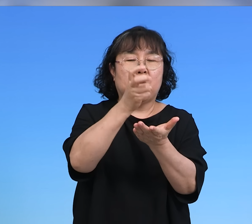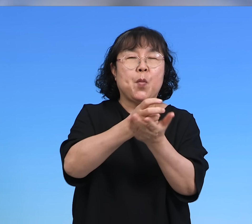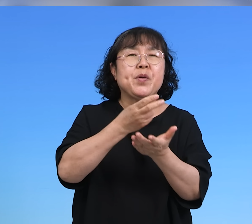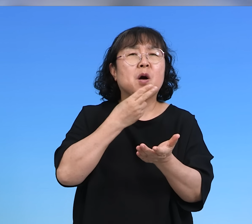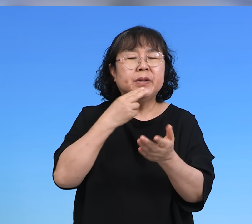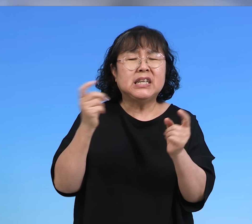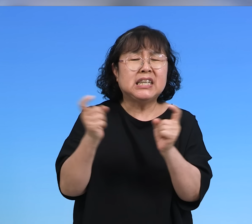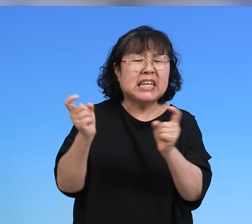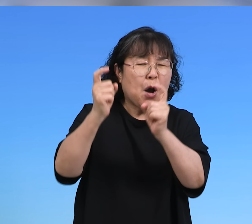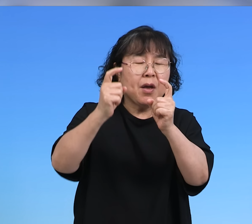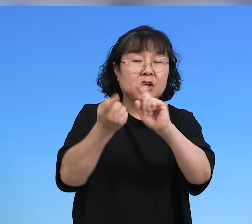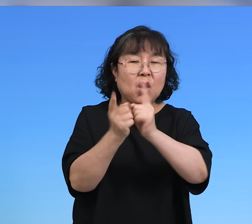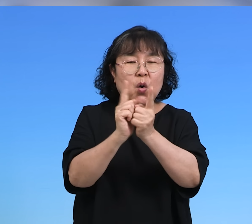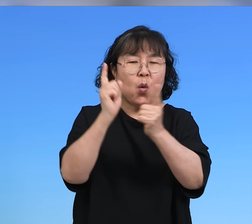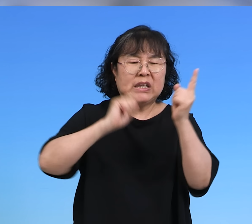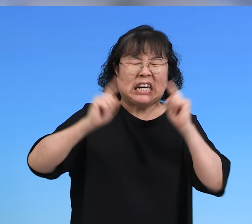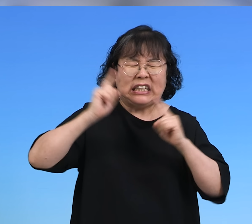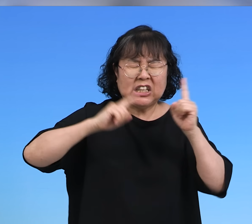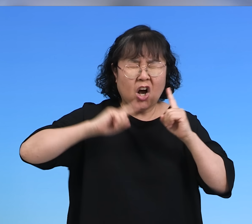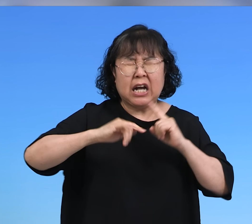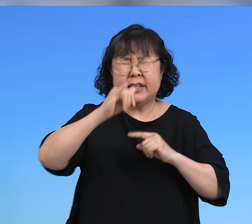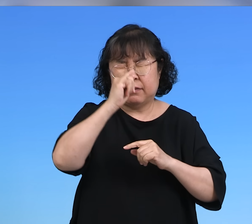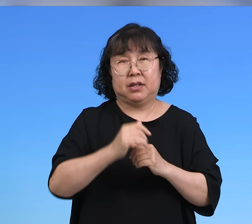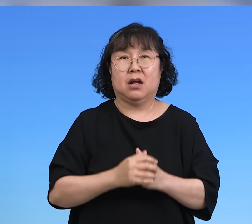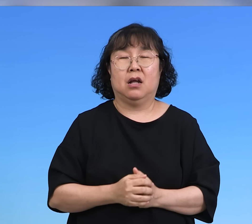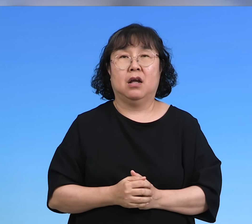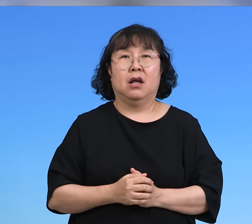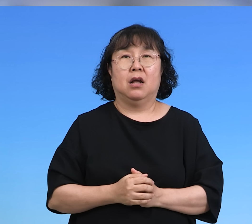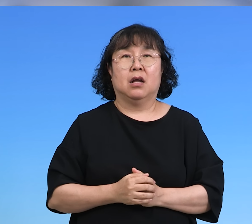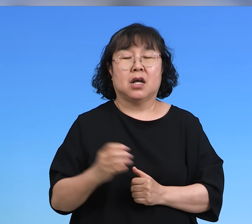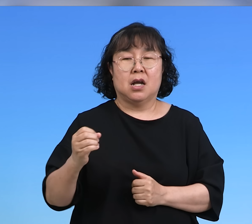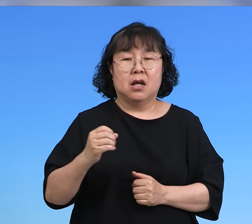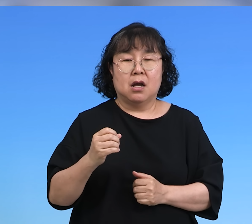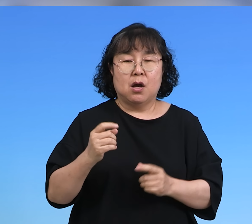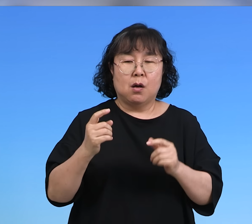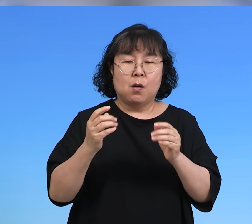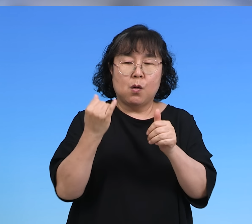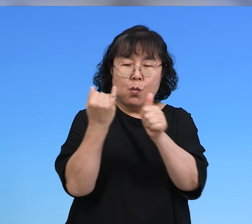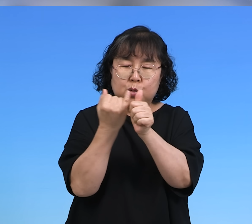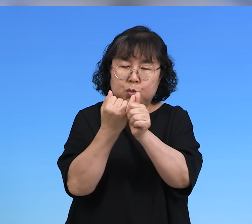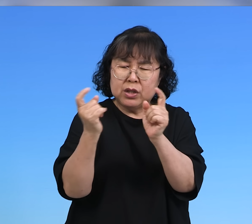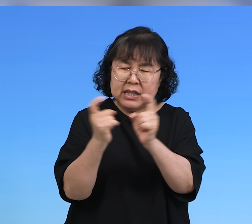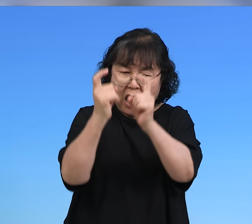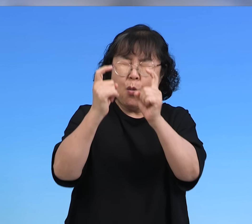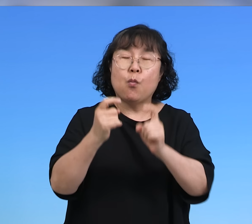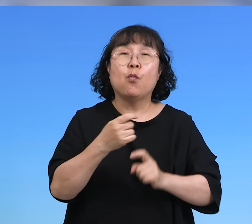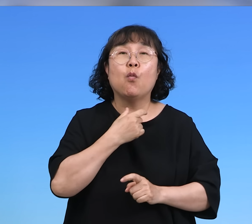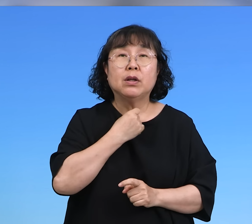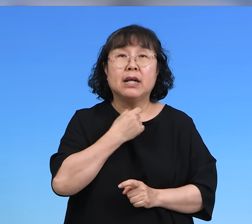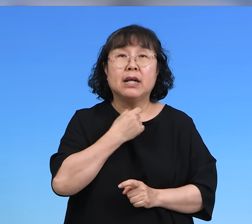없이 싸우기 때문에 그래요. 여러분, 부부싸움을 원하시면은요, 성령 충만을 구하세요. 성령이